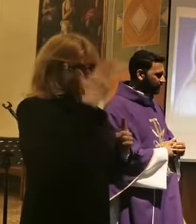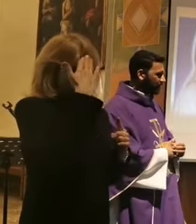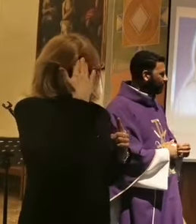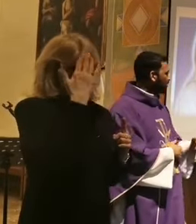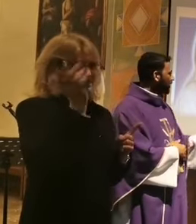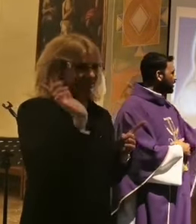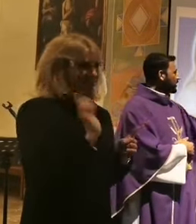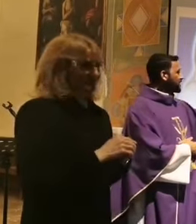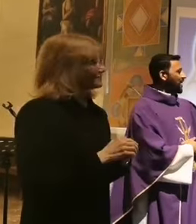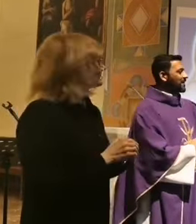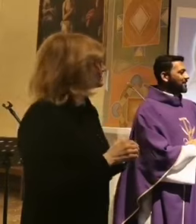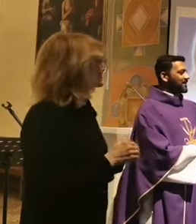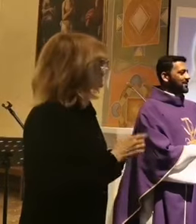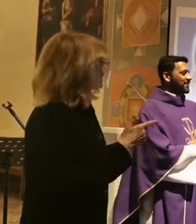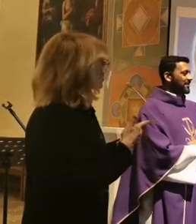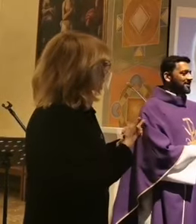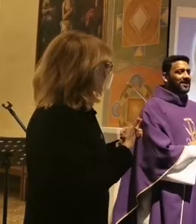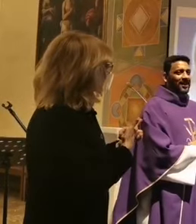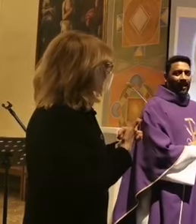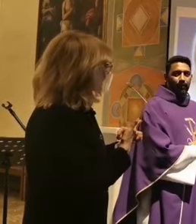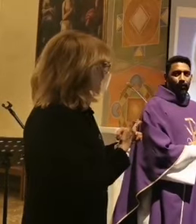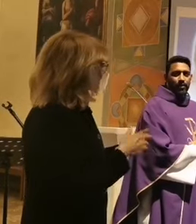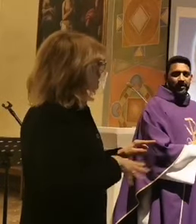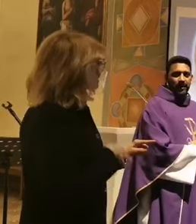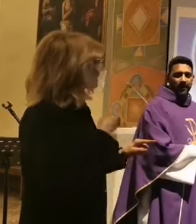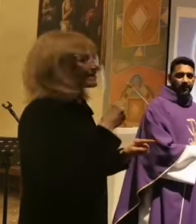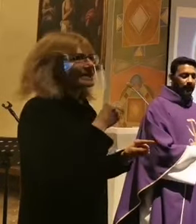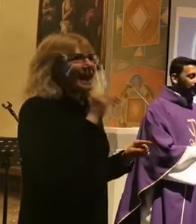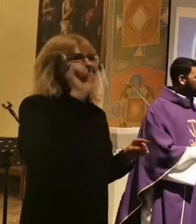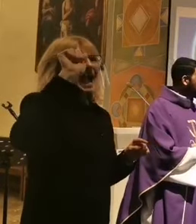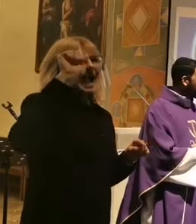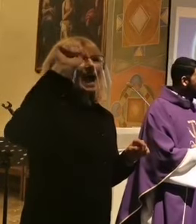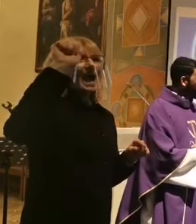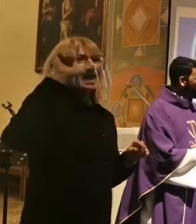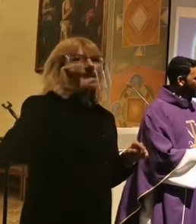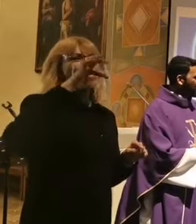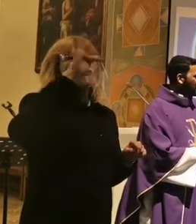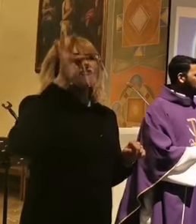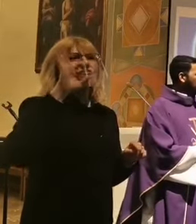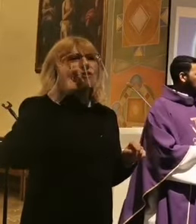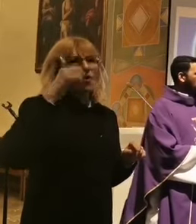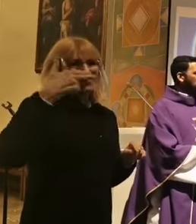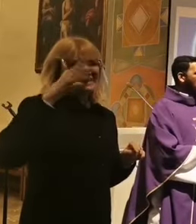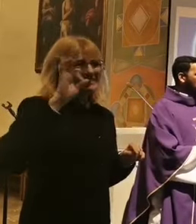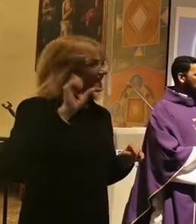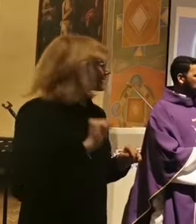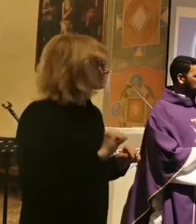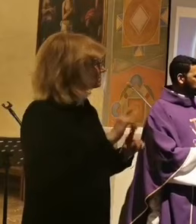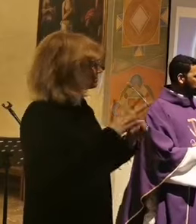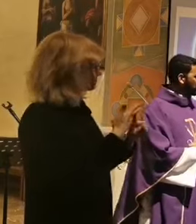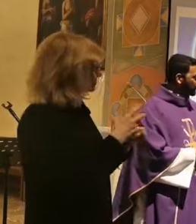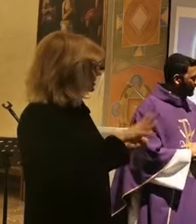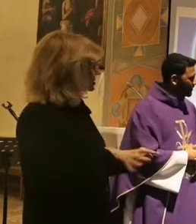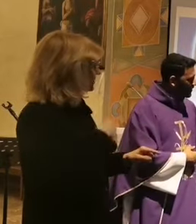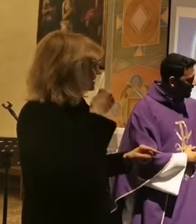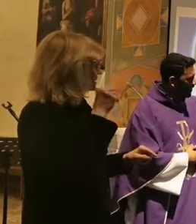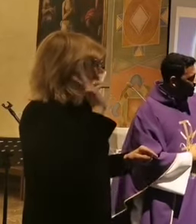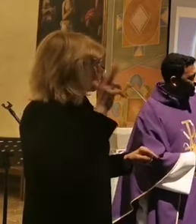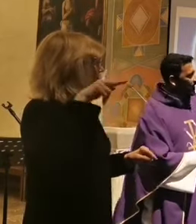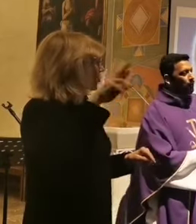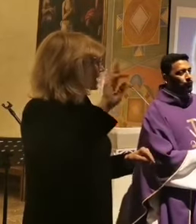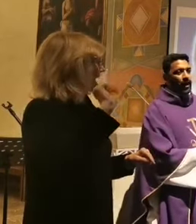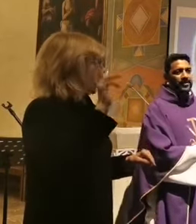Znacie? Bardzo biedny. Santa Alfonsa. Święta Alfonsa. San Curiaco. Święty Curiaco